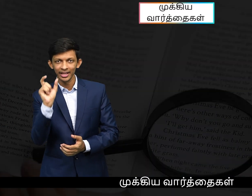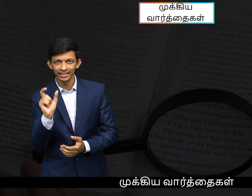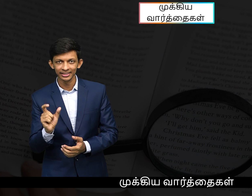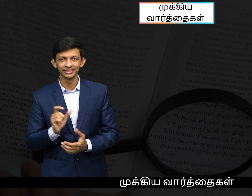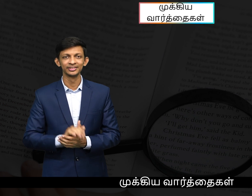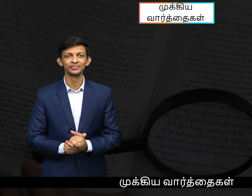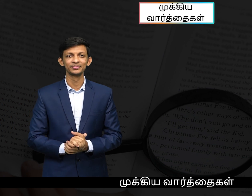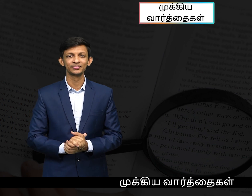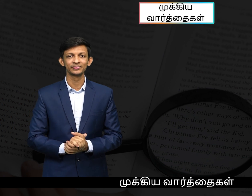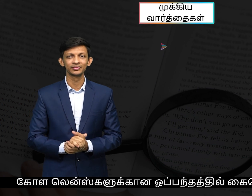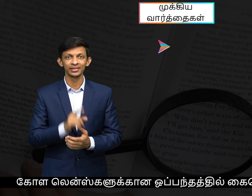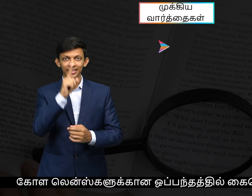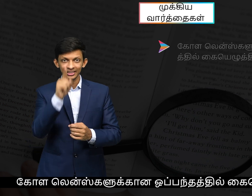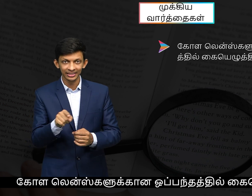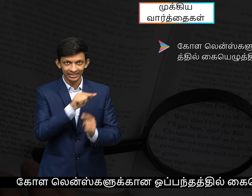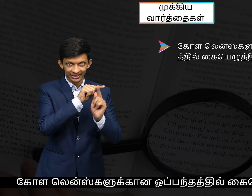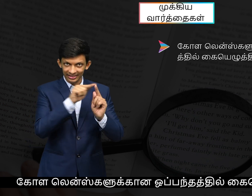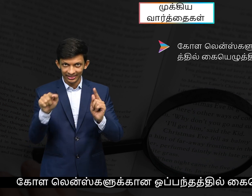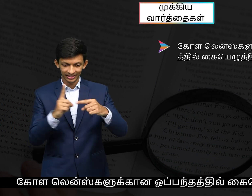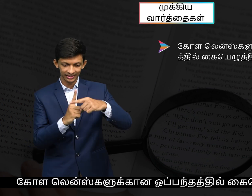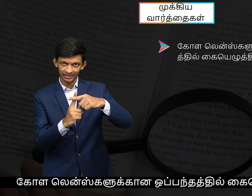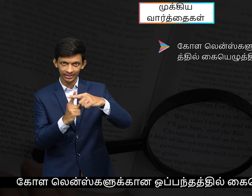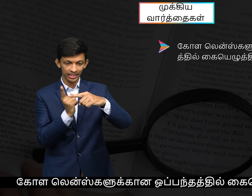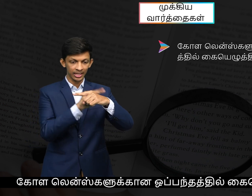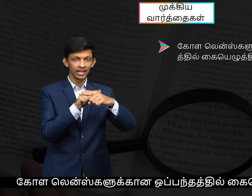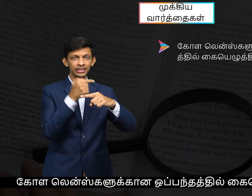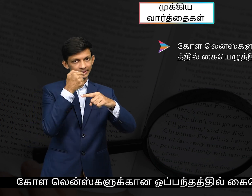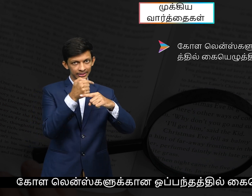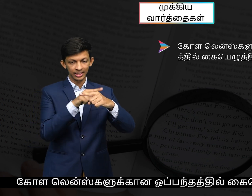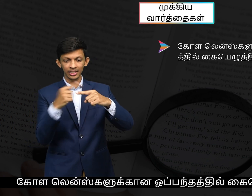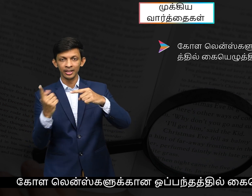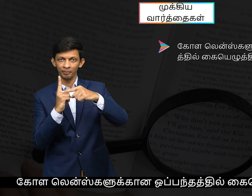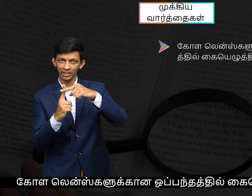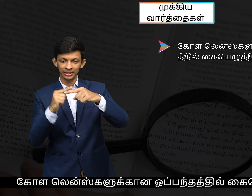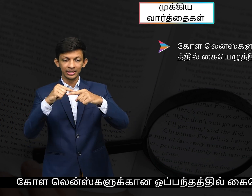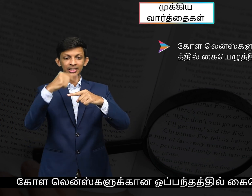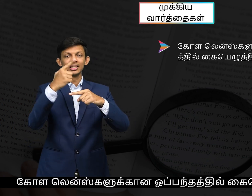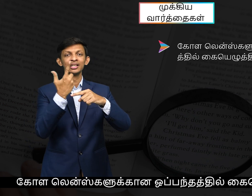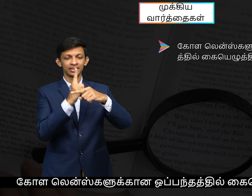முக்கிய வார்த்தைகள்: கோல வில்லைகளுக்கான மரபு குறியீடுகள்.